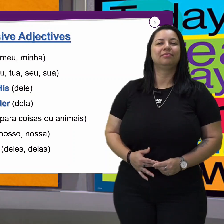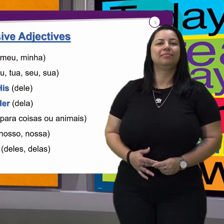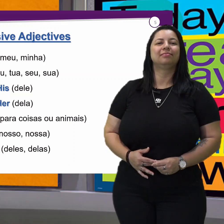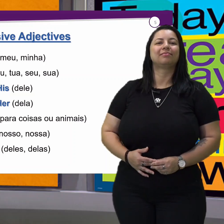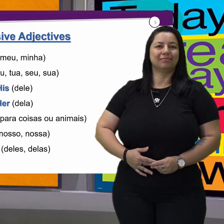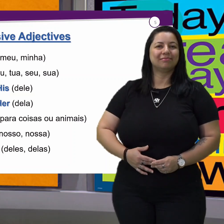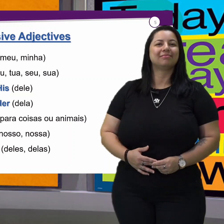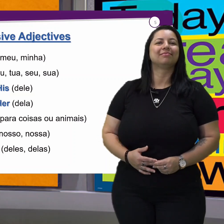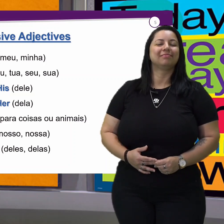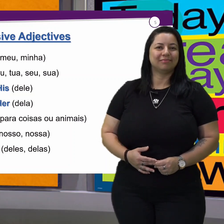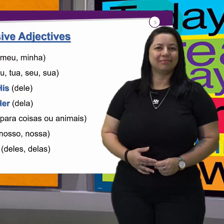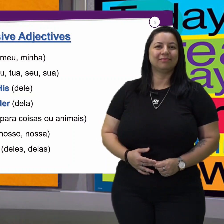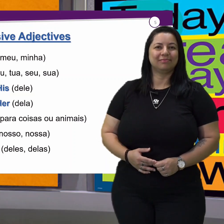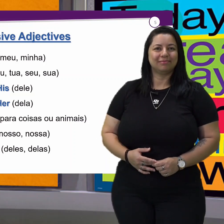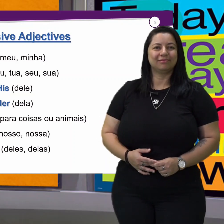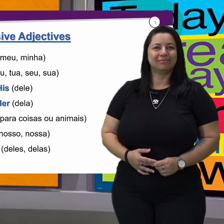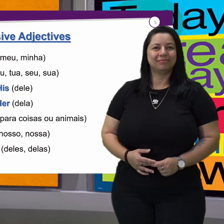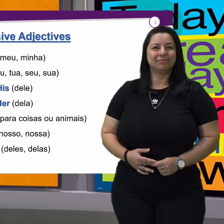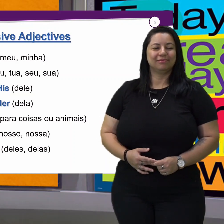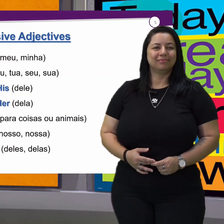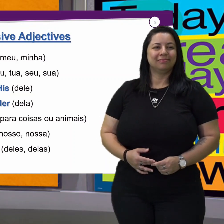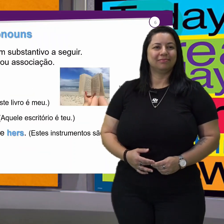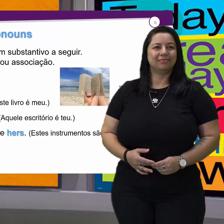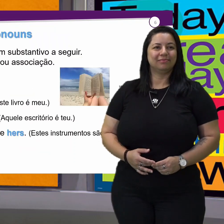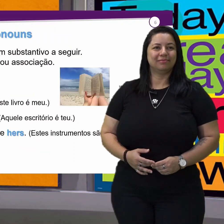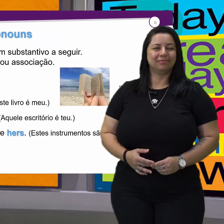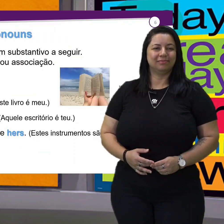pessoa singular, esses três pronomes aqui. His, her e